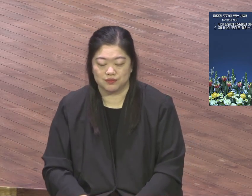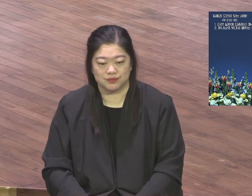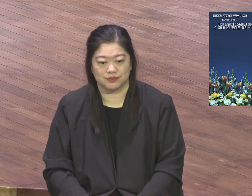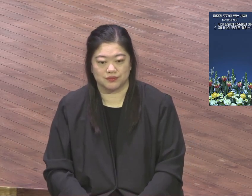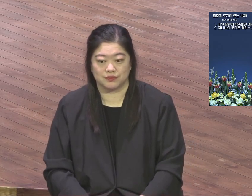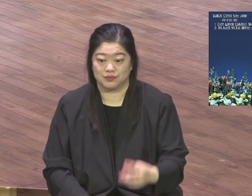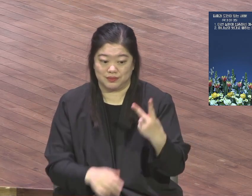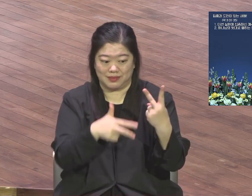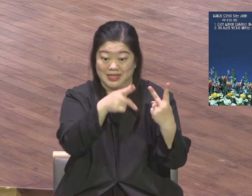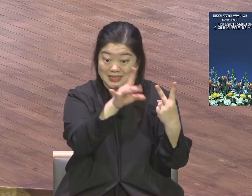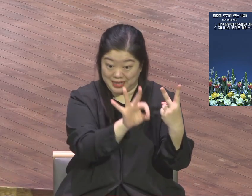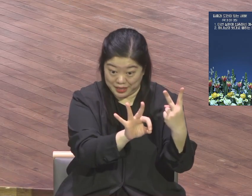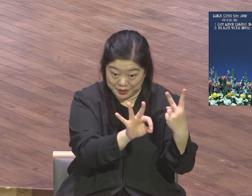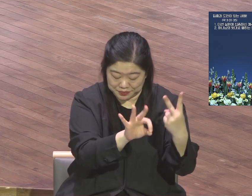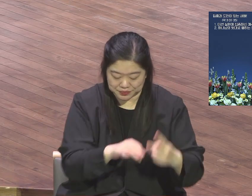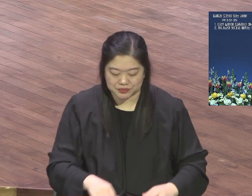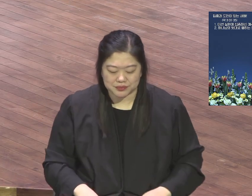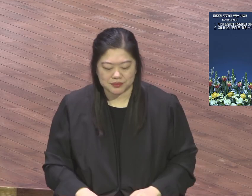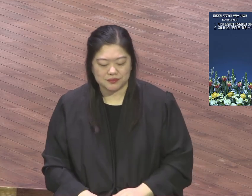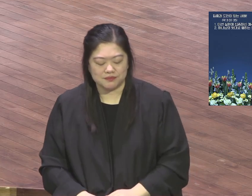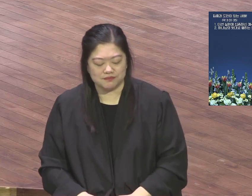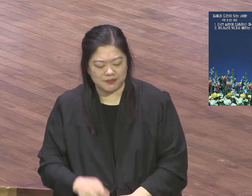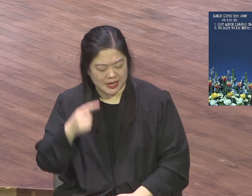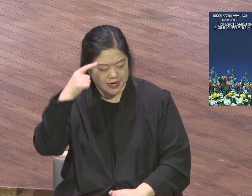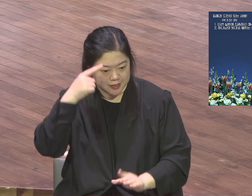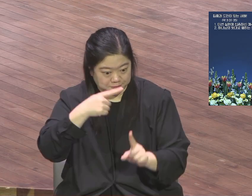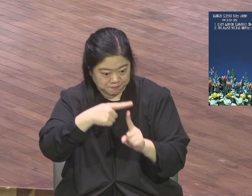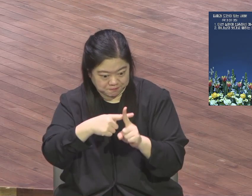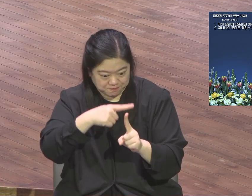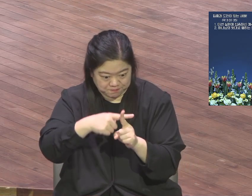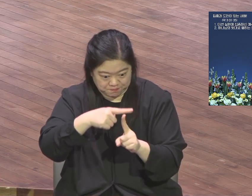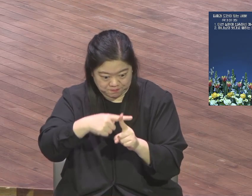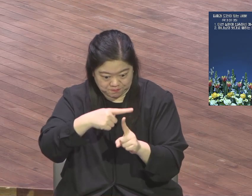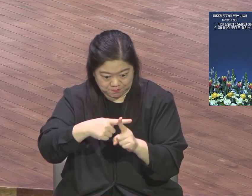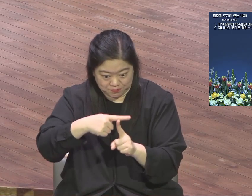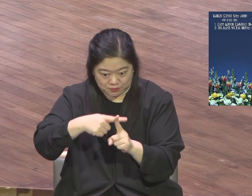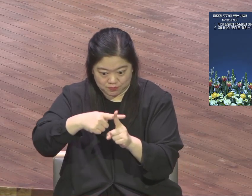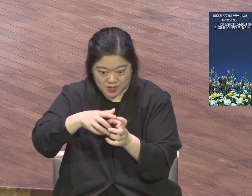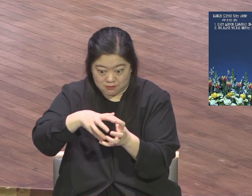두 번째 장은 긍정을 넘어서 열정으로 무장해라.